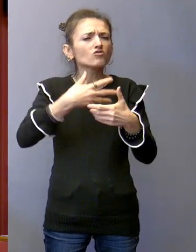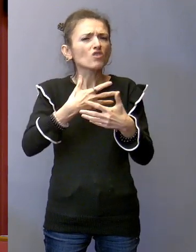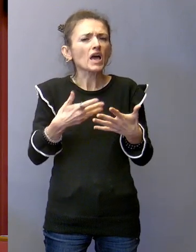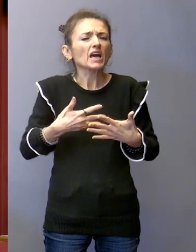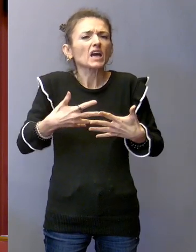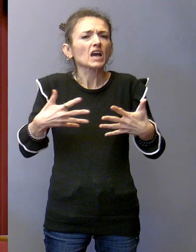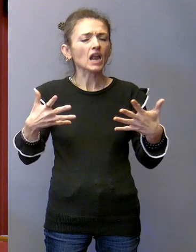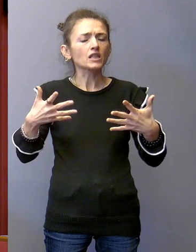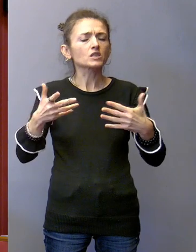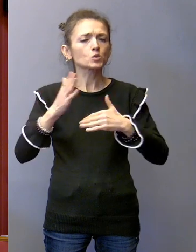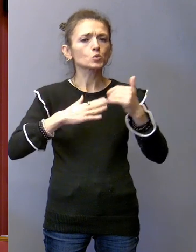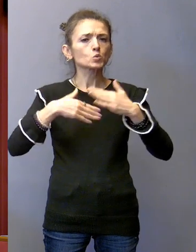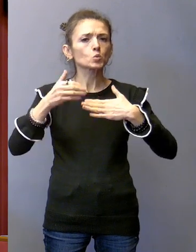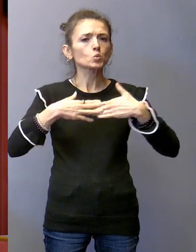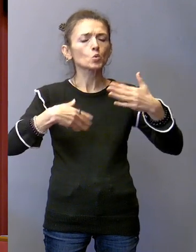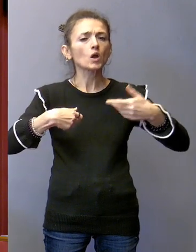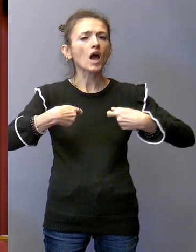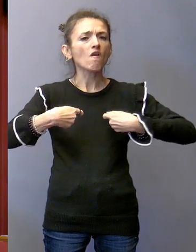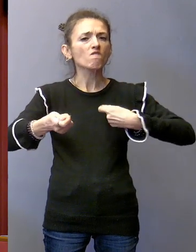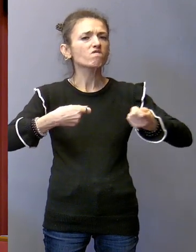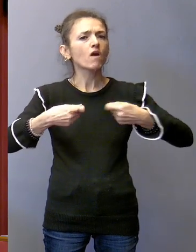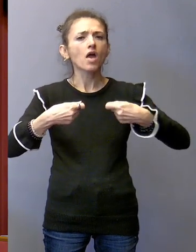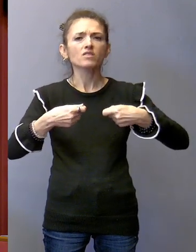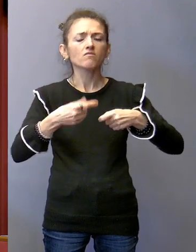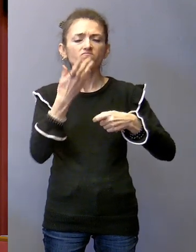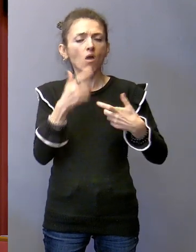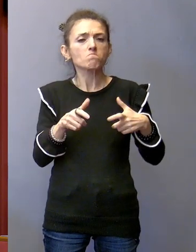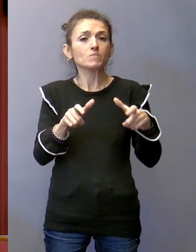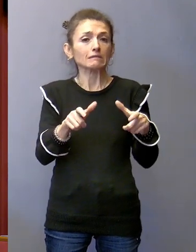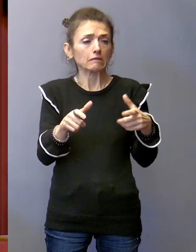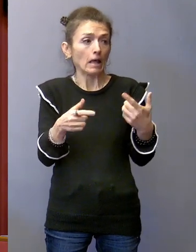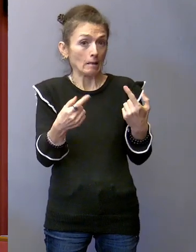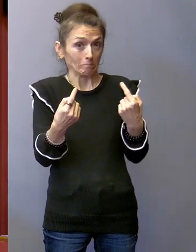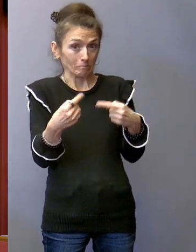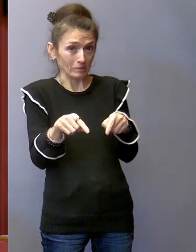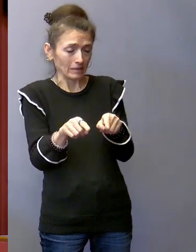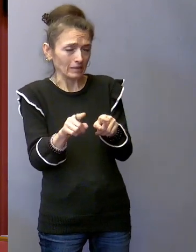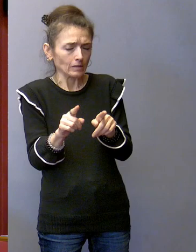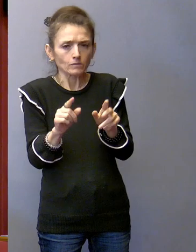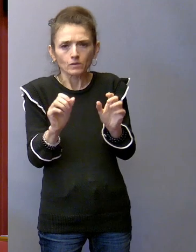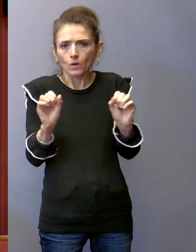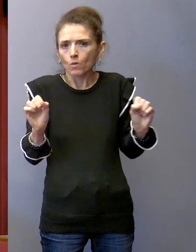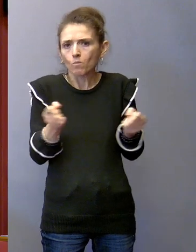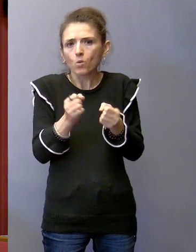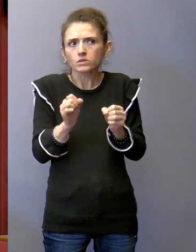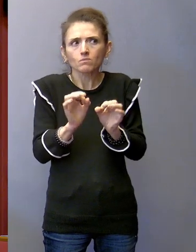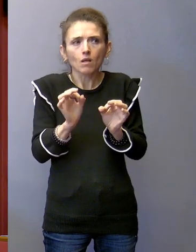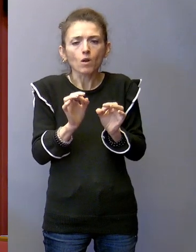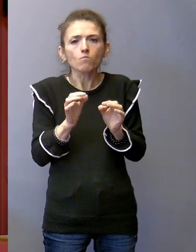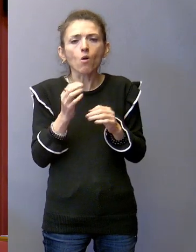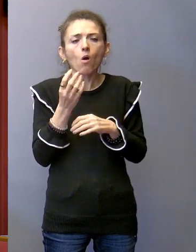e questo francamente penso che non sia neanche possibile proprio dal punto di vista dei principi generali